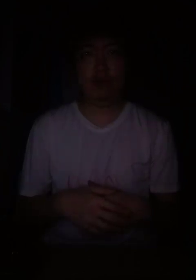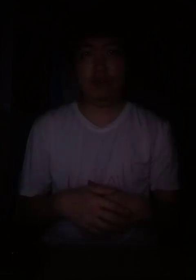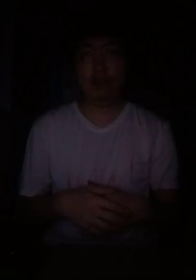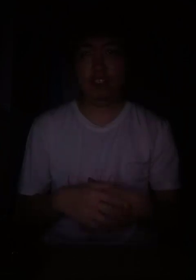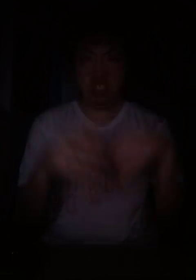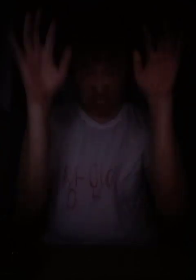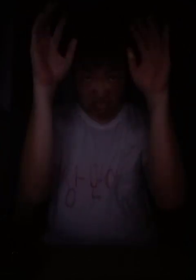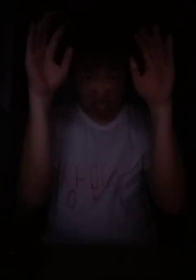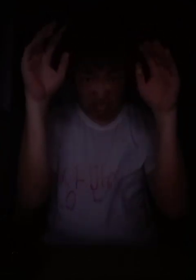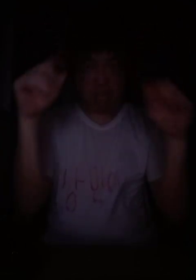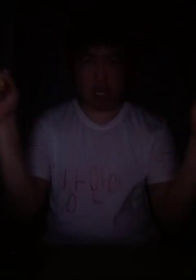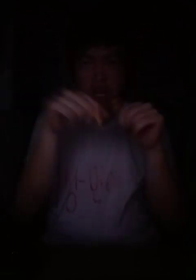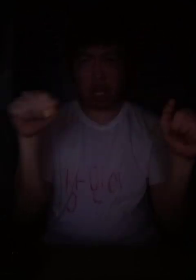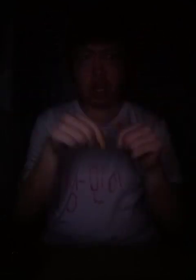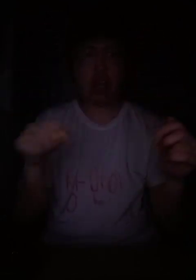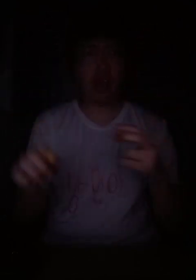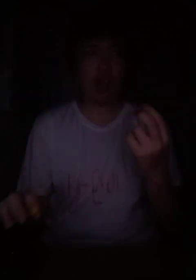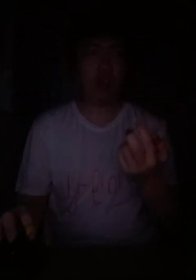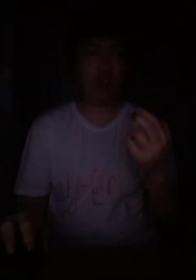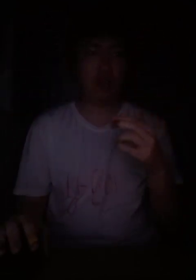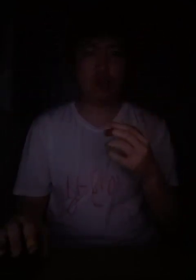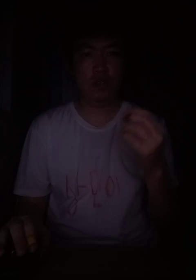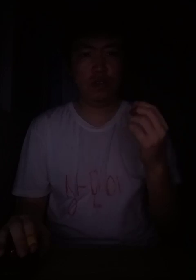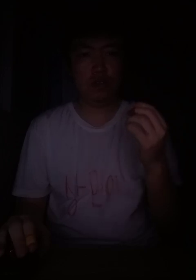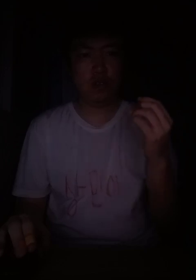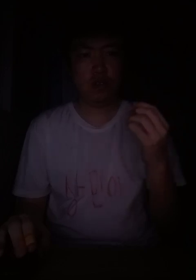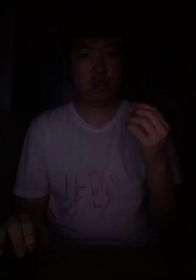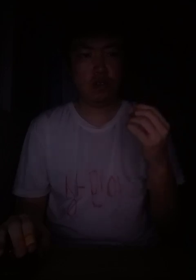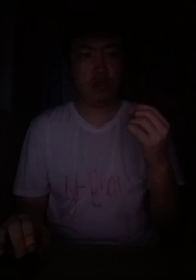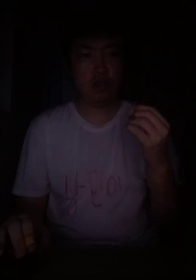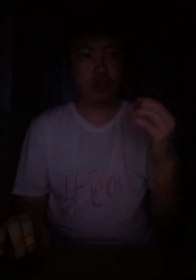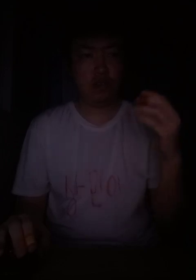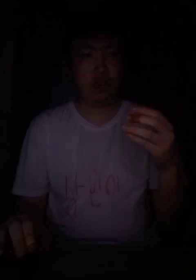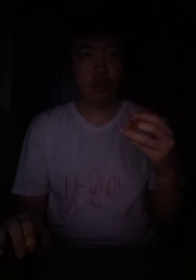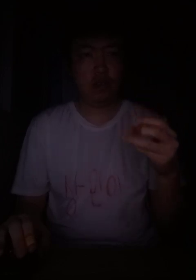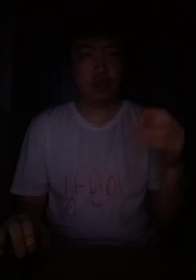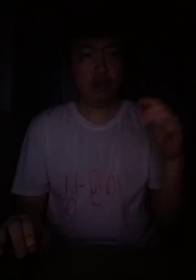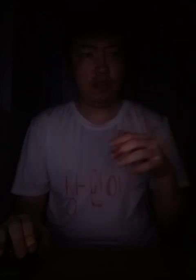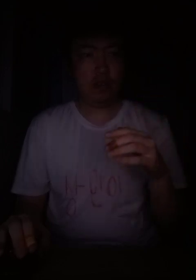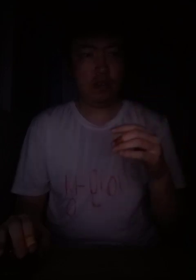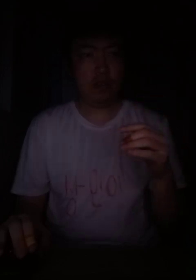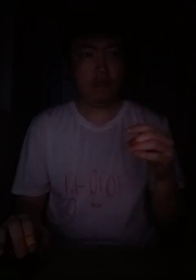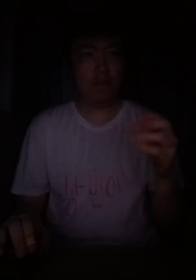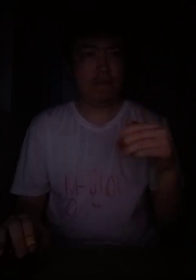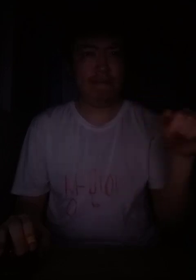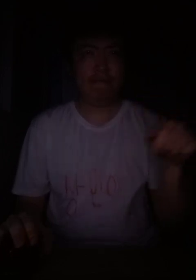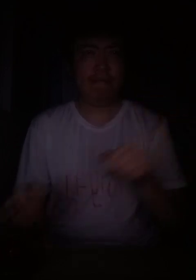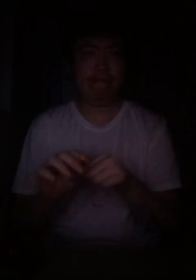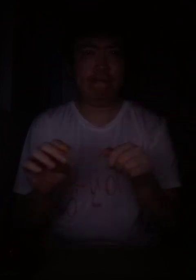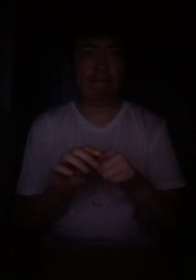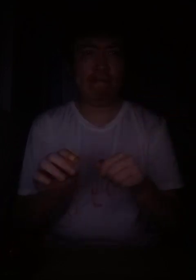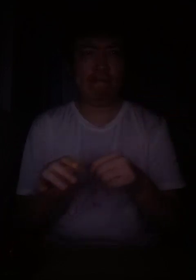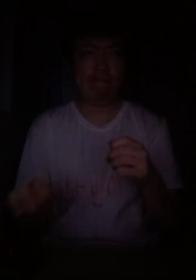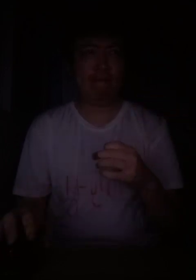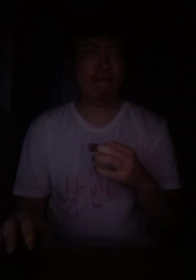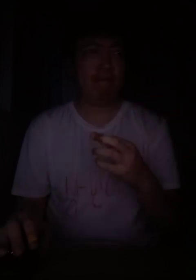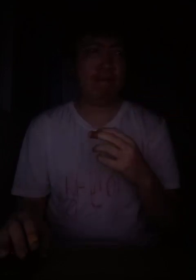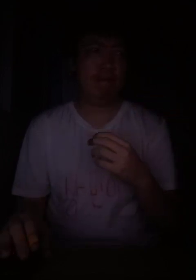개와 개가 싸우는 경기를 투견이라고 하죠. 불법 투견 도박장에서 죽을 때까지 싸워야 하는 투견들. 지난 수요일 KBS